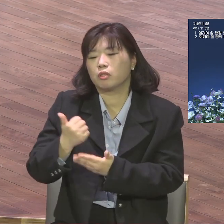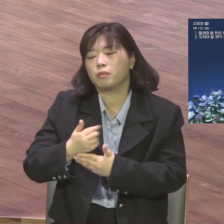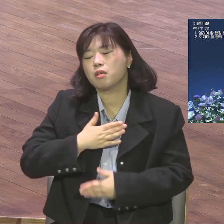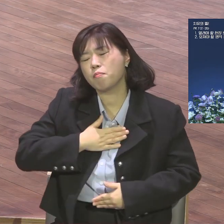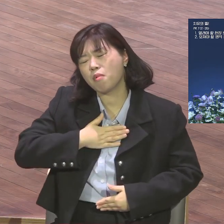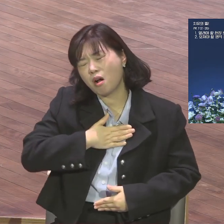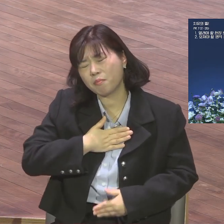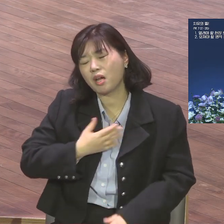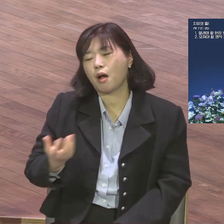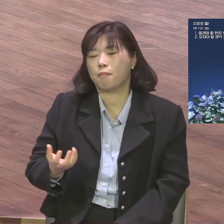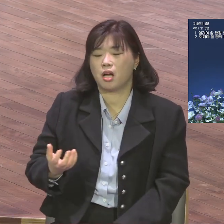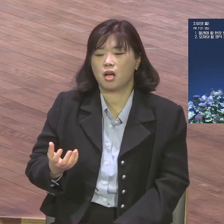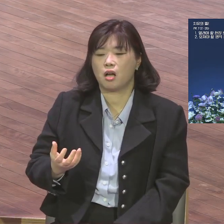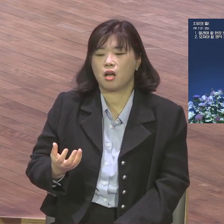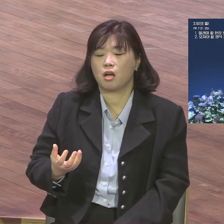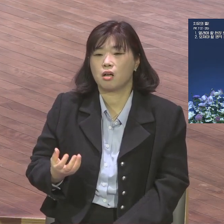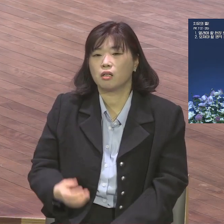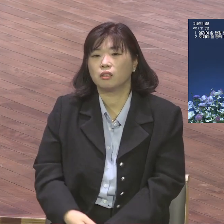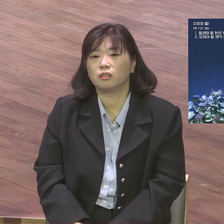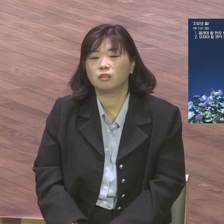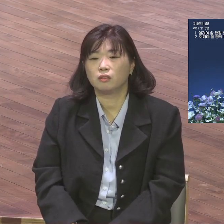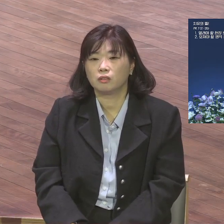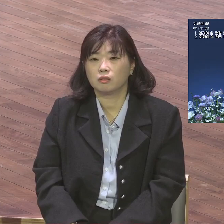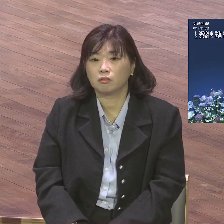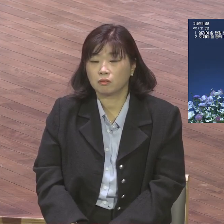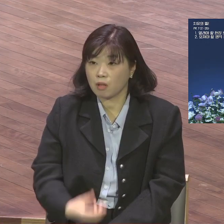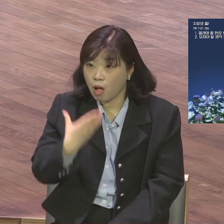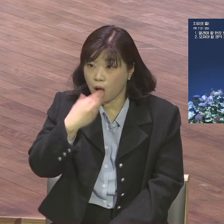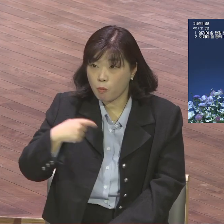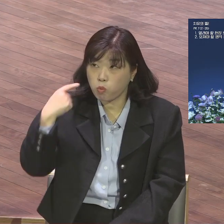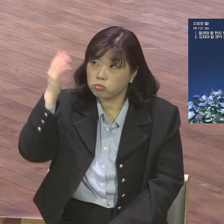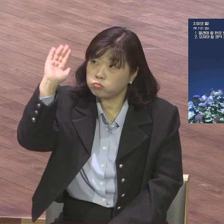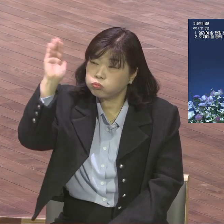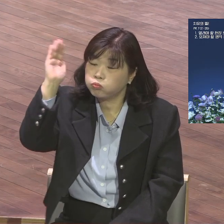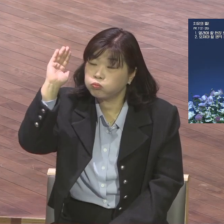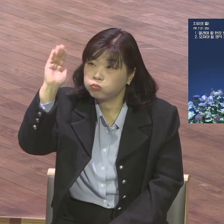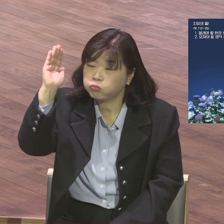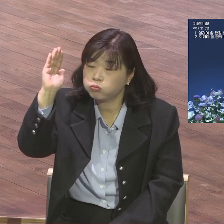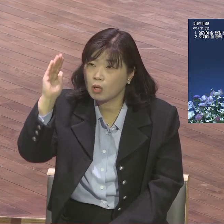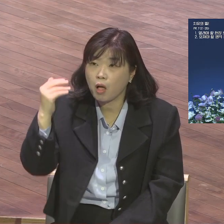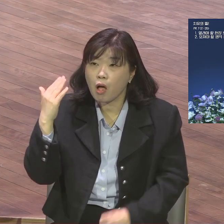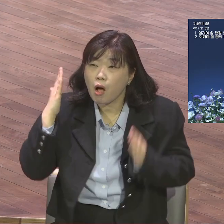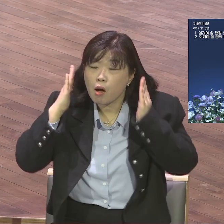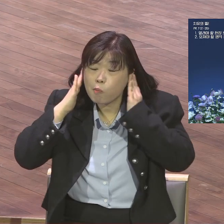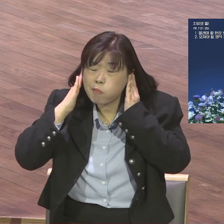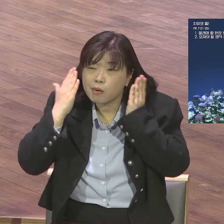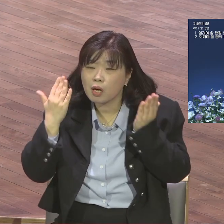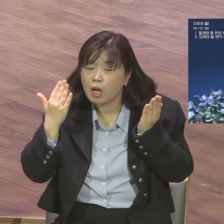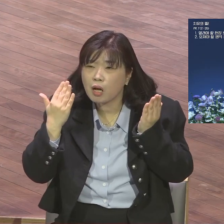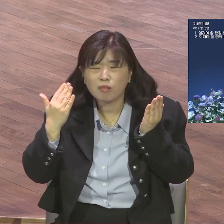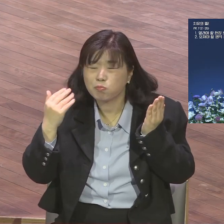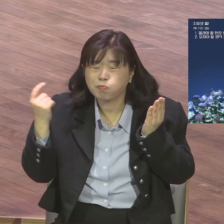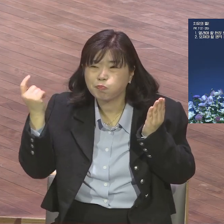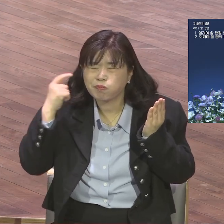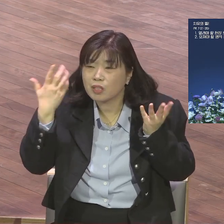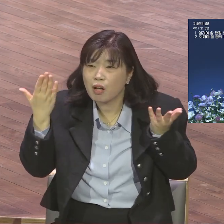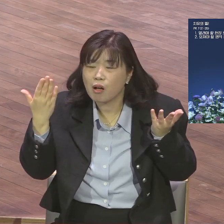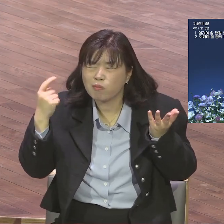복음을 들으면서 깨닫지 못하는 사람 하나님의 말씀을 듣지 못한 사람 예수님께서